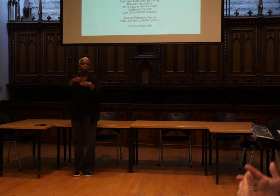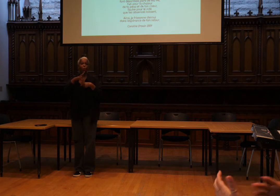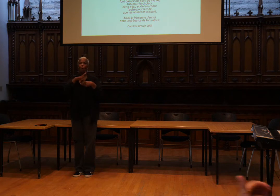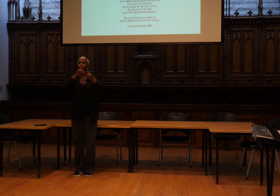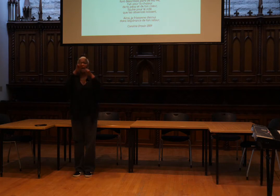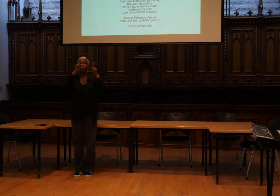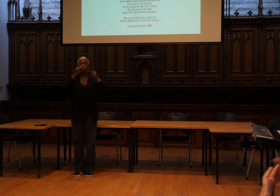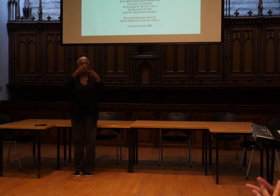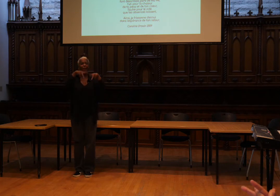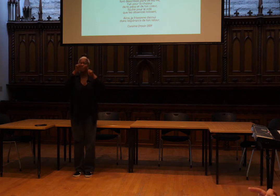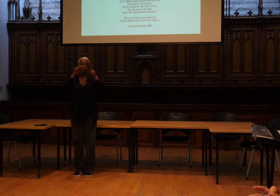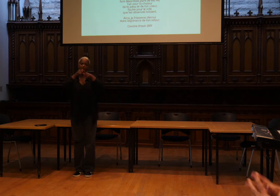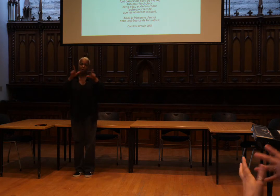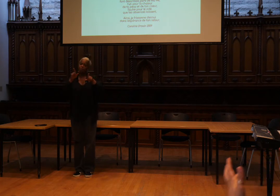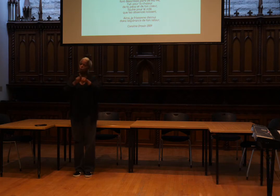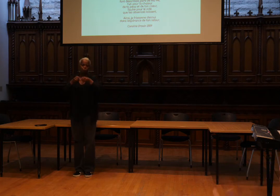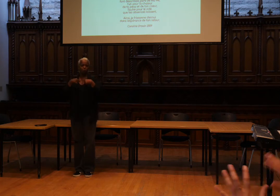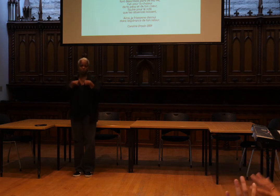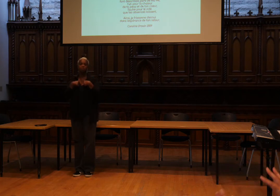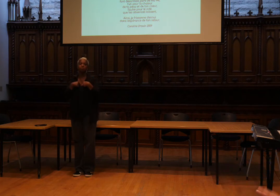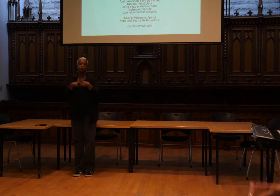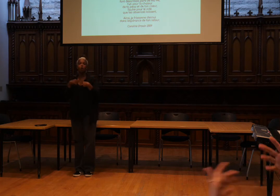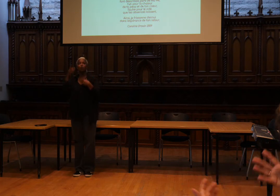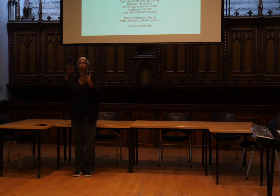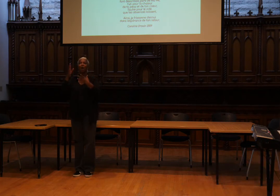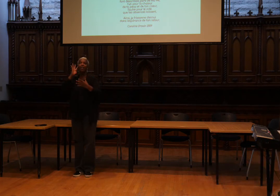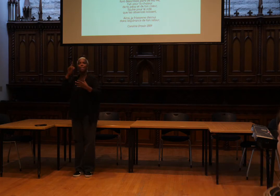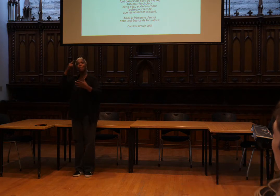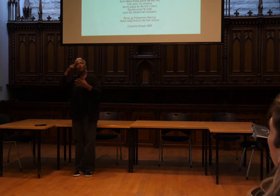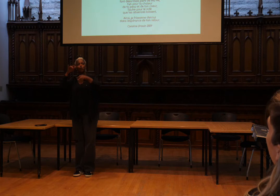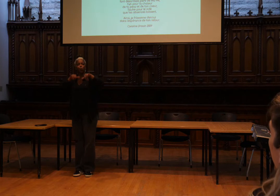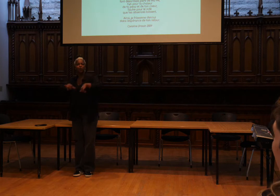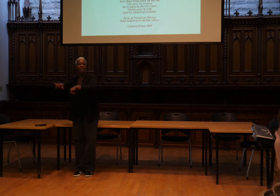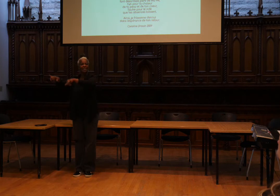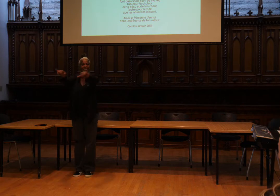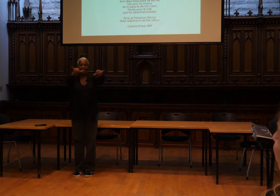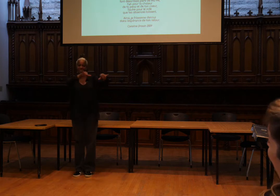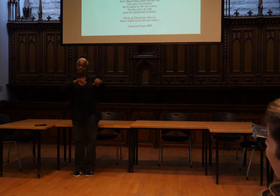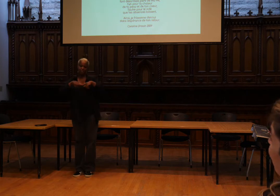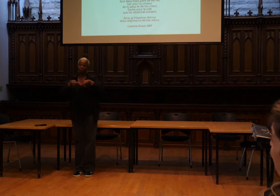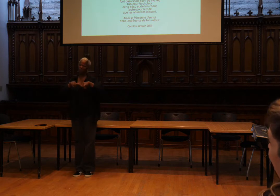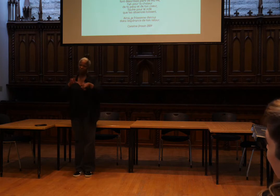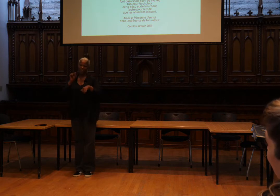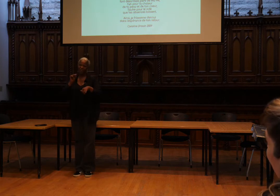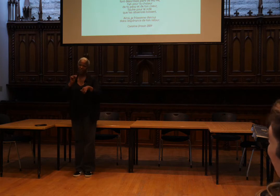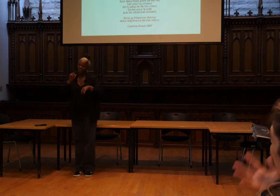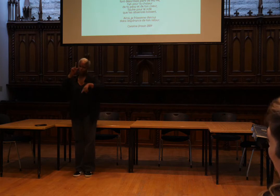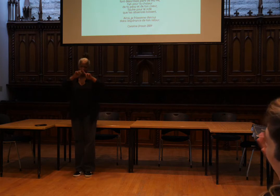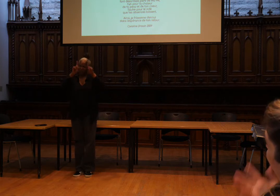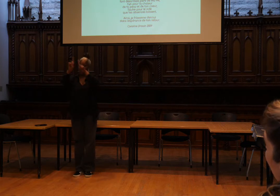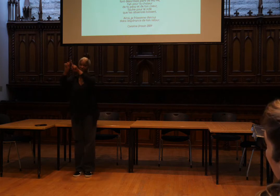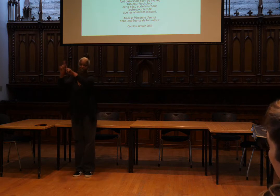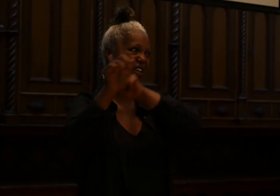créole, ici, tout ça, les liens, ce sont différents. Donc, chaque pays a sa langue, là, donc comme la mienne. Souvent, là, les personnes entendantes